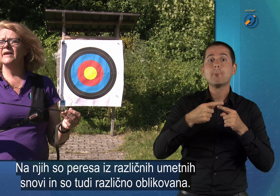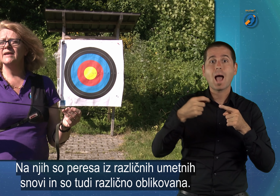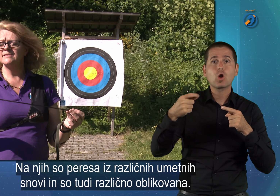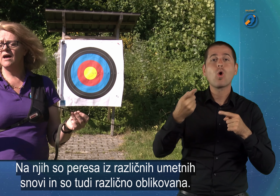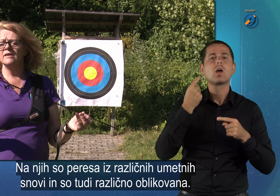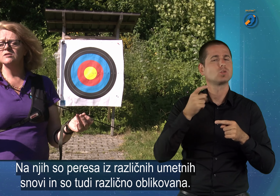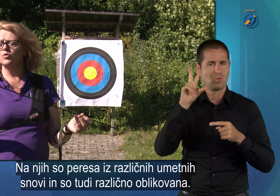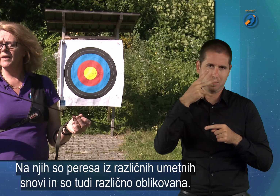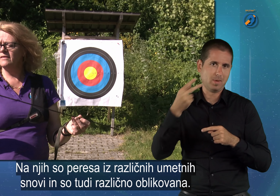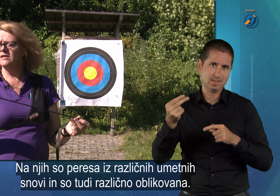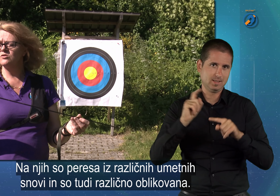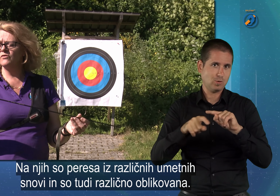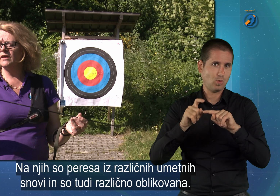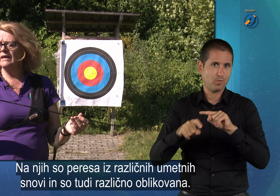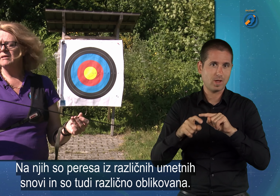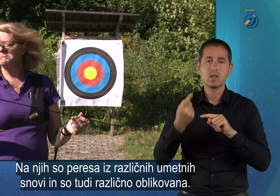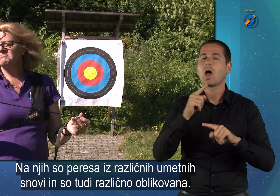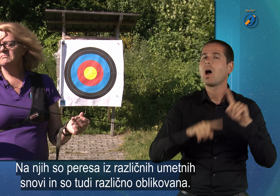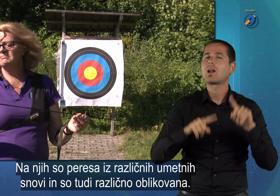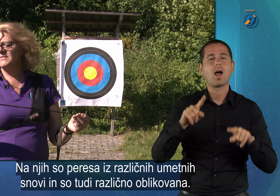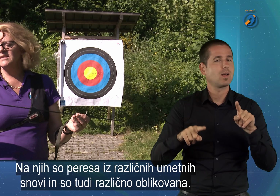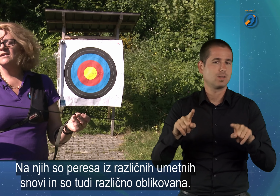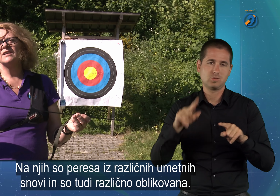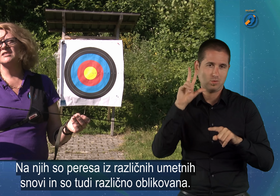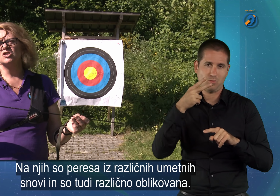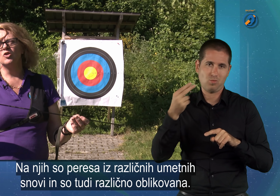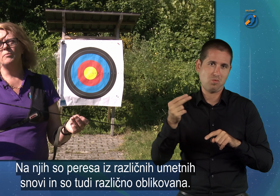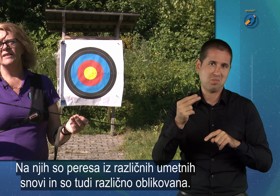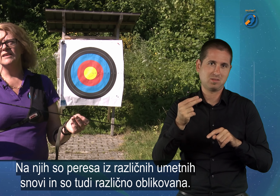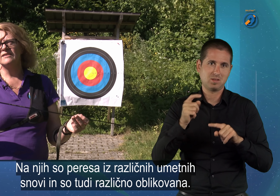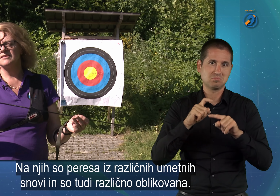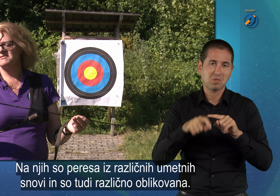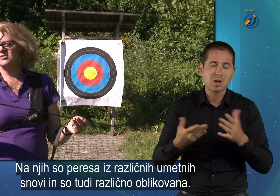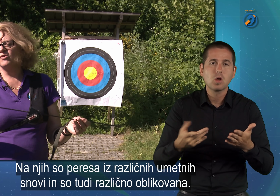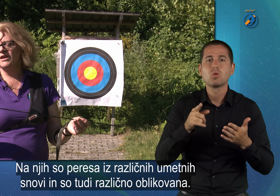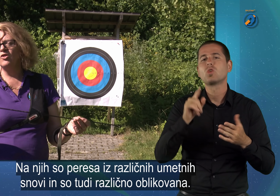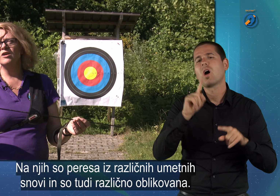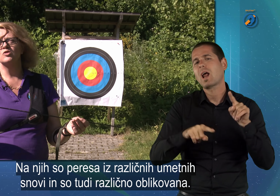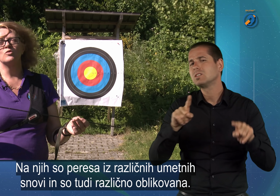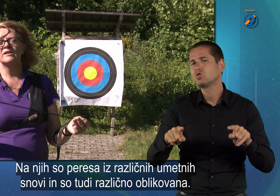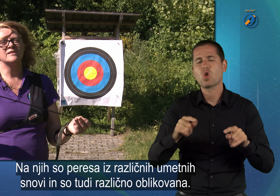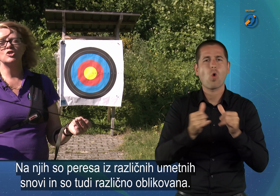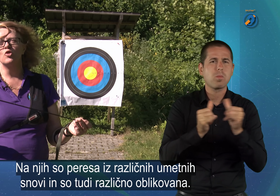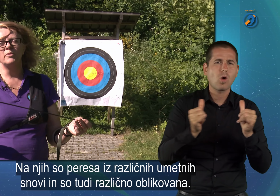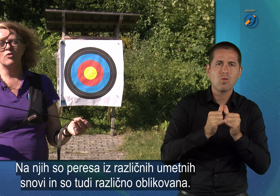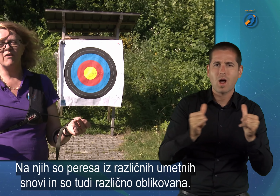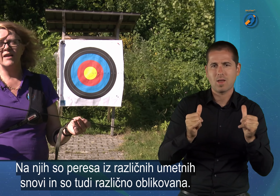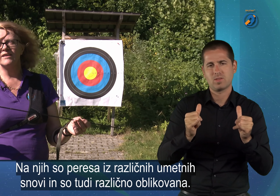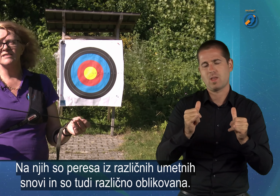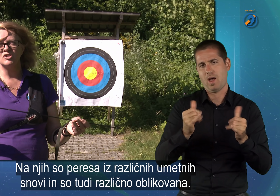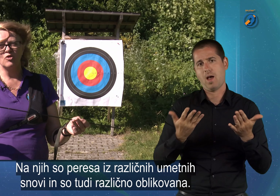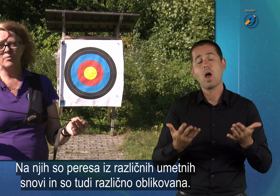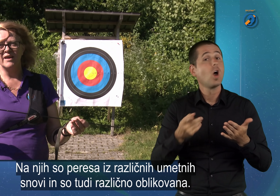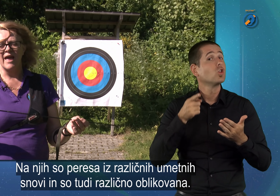pa peresa iz umetnih snovi, iz različnih umetnih snovi, no, in so tudi različno